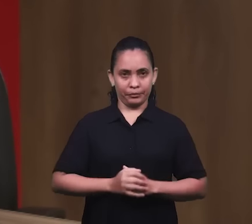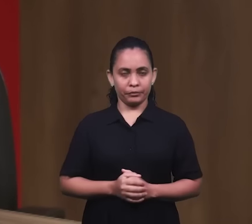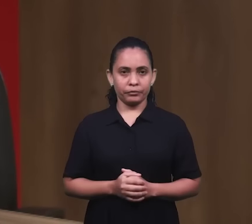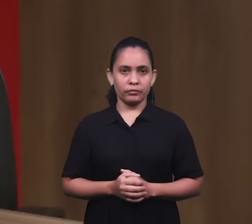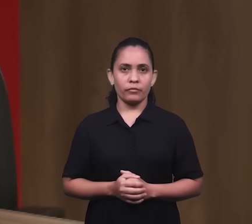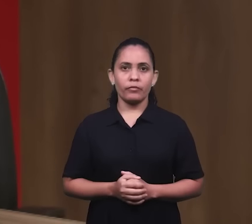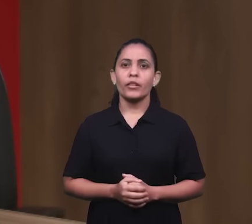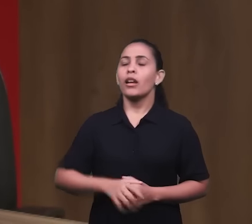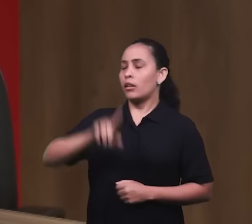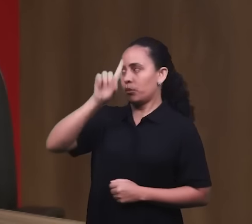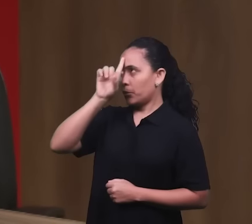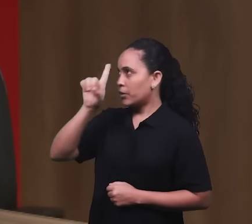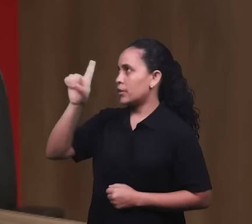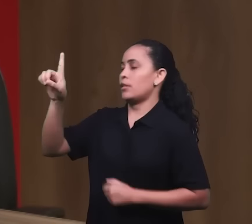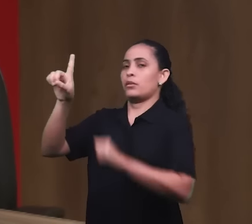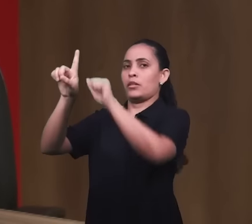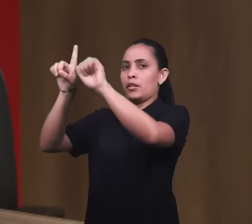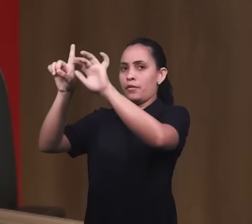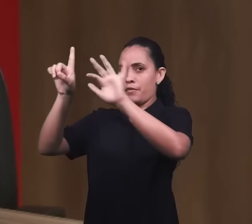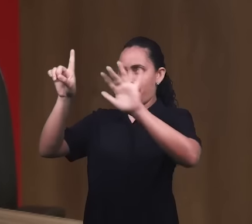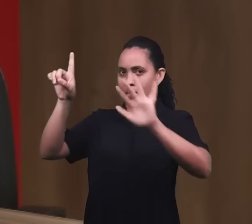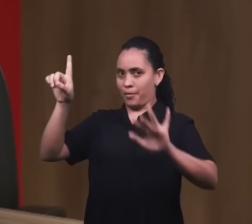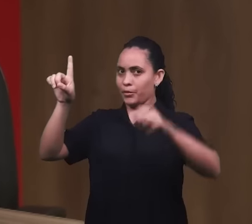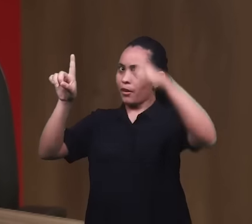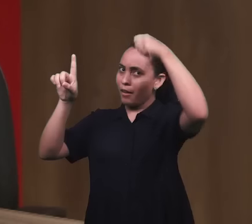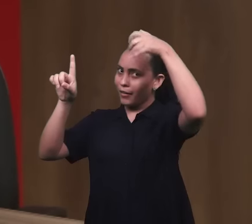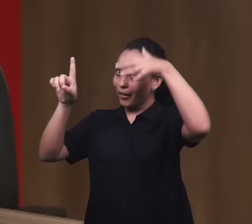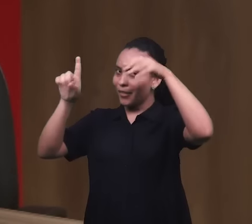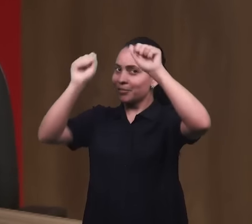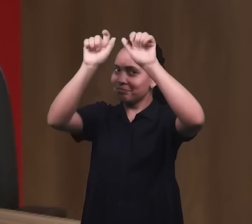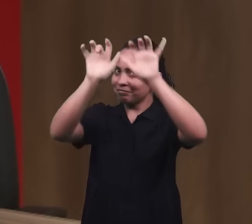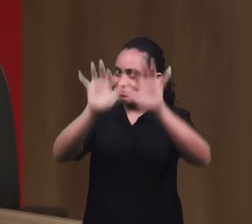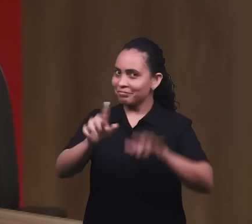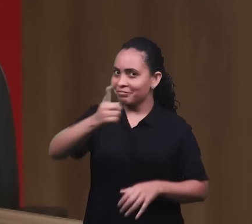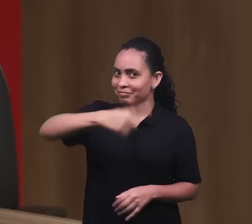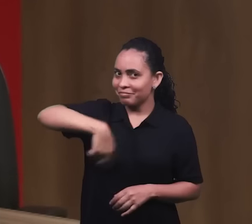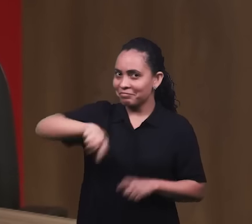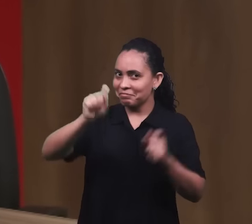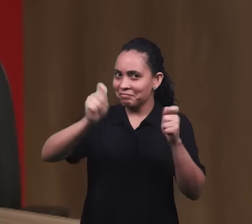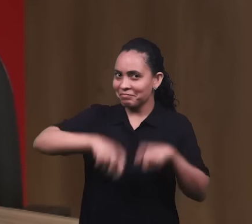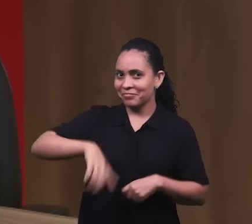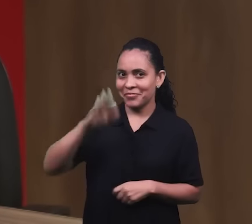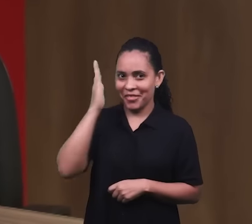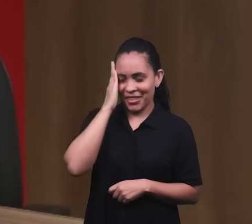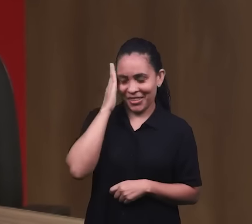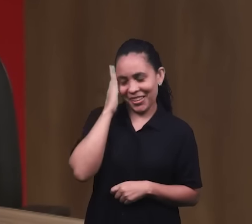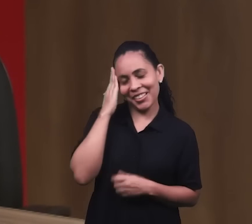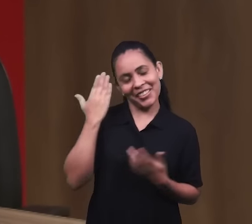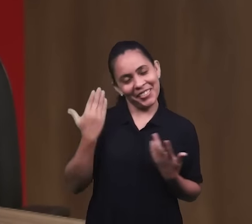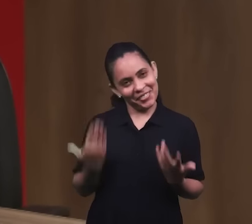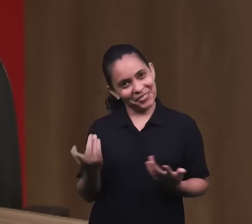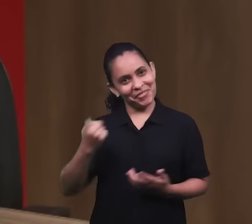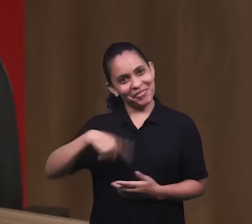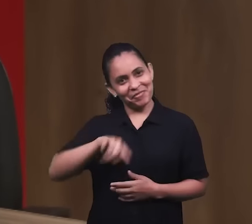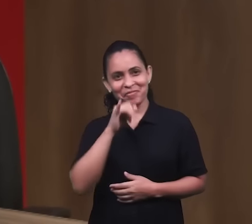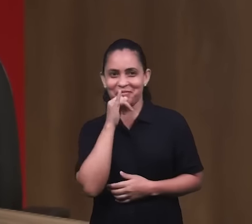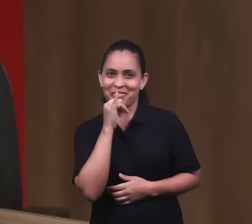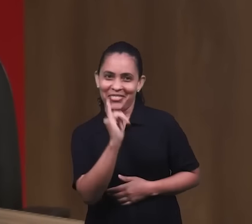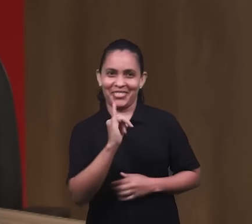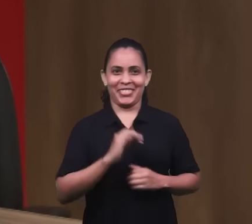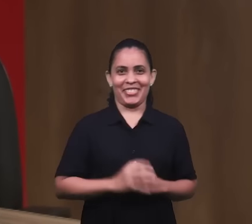O Senhor, Glória Ele vai a Deus. derramar graça Glória a para Jesus. que o surdo possa compreender E já que a gente está falando sobre a